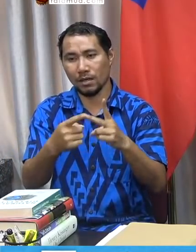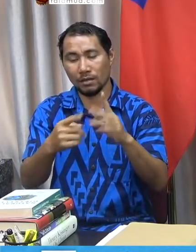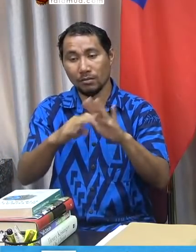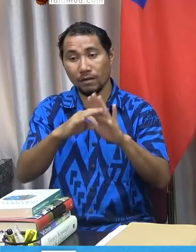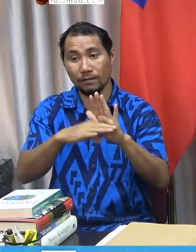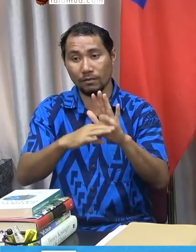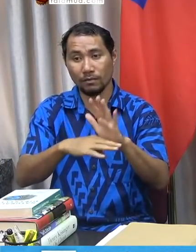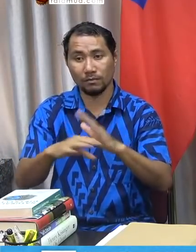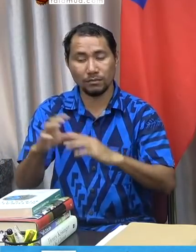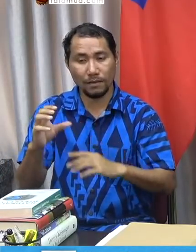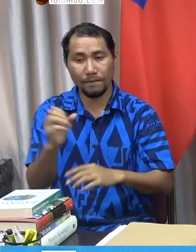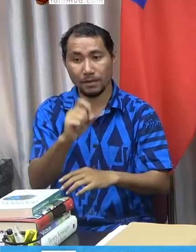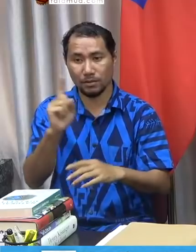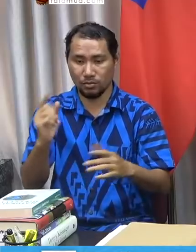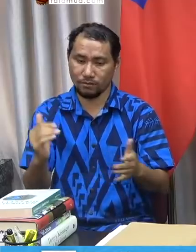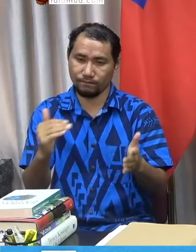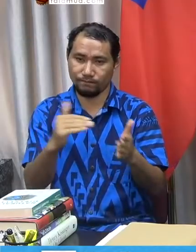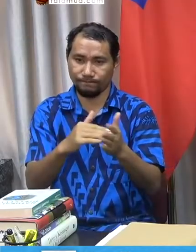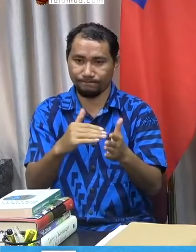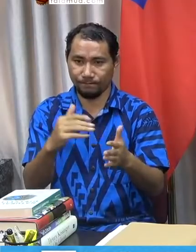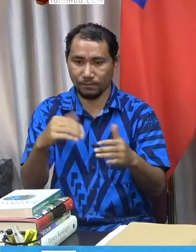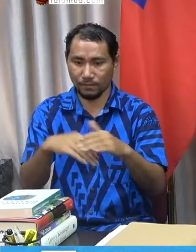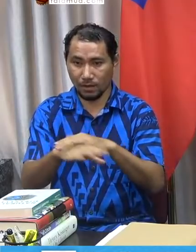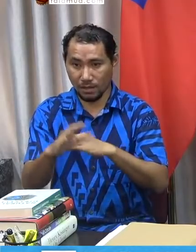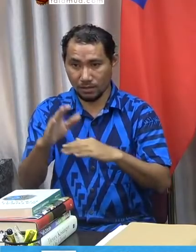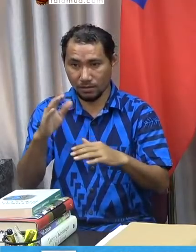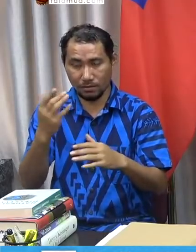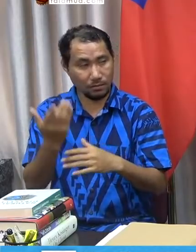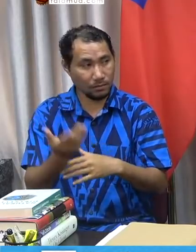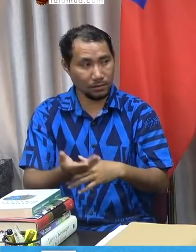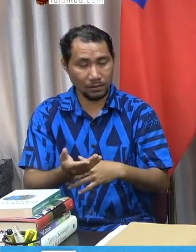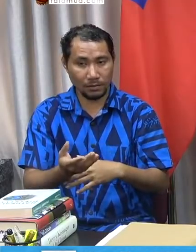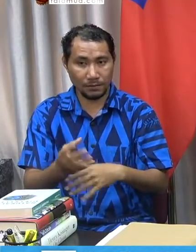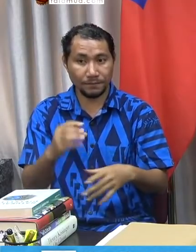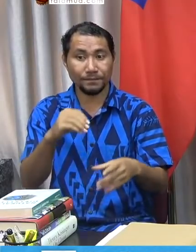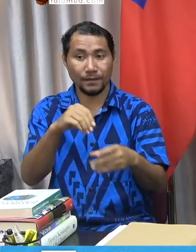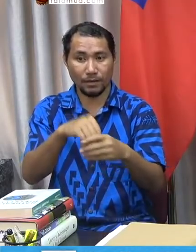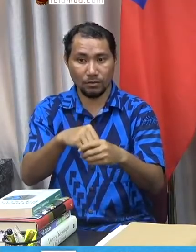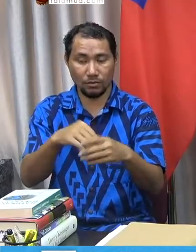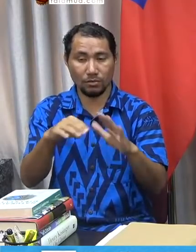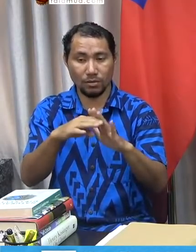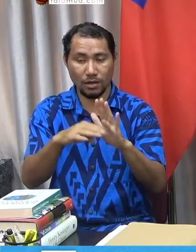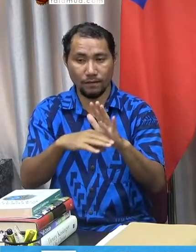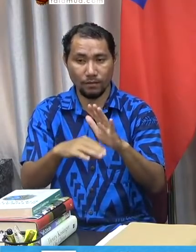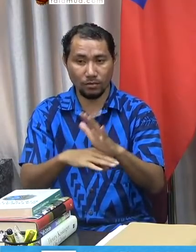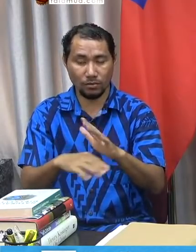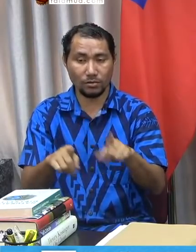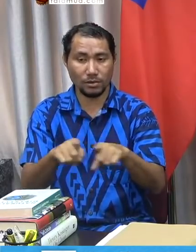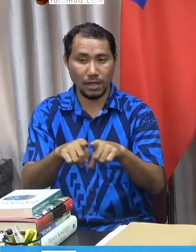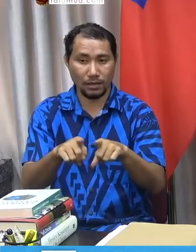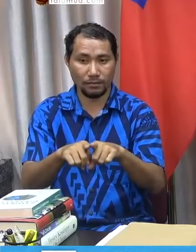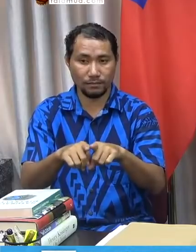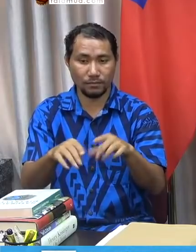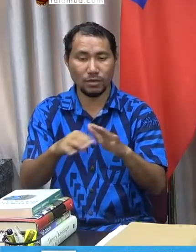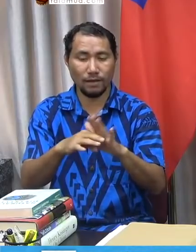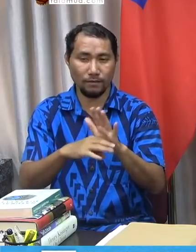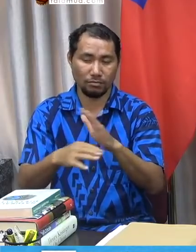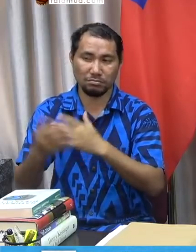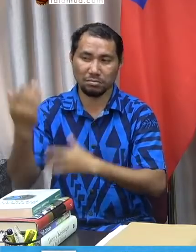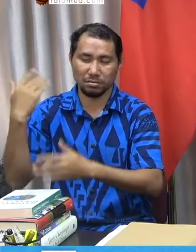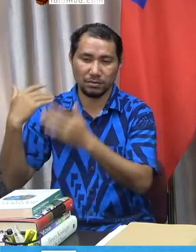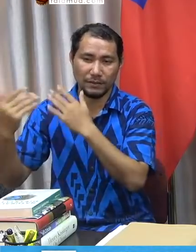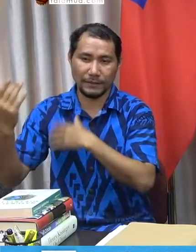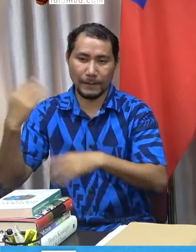ona whaamau popoina i tutonu o se tūla fono e pei foi ona sa iai i le tūla fono tuai o